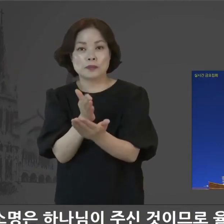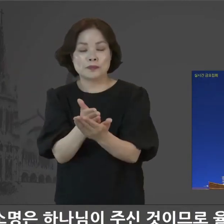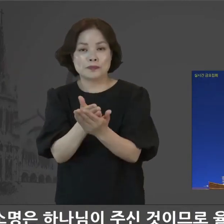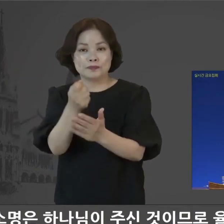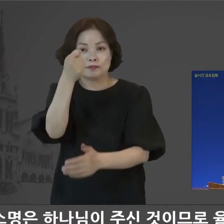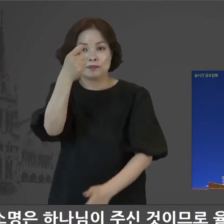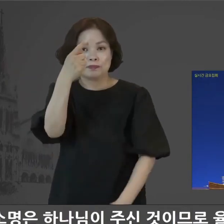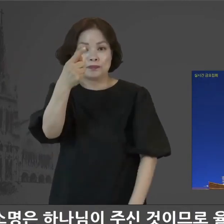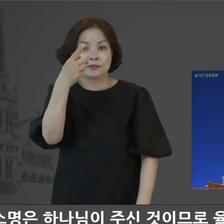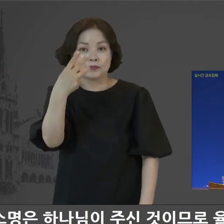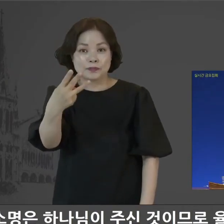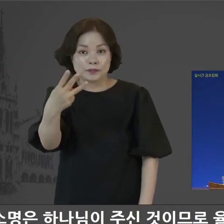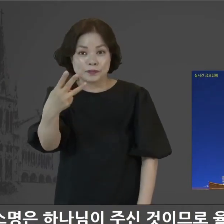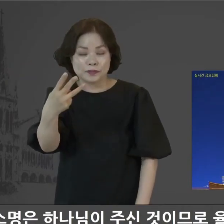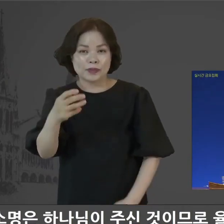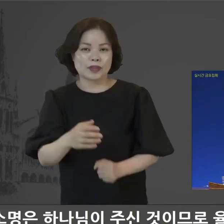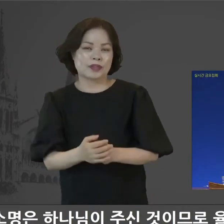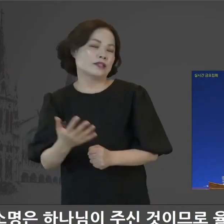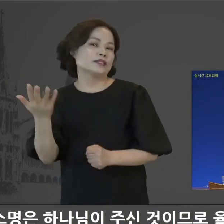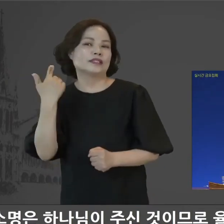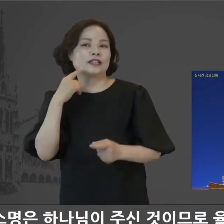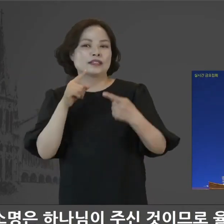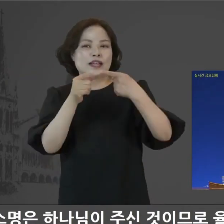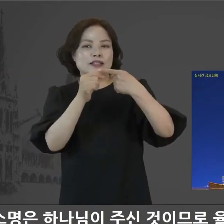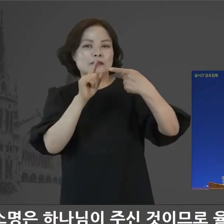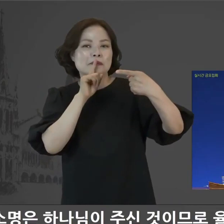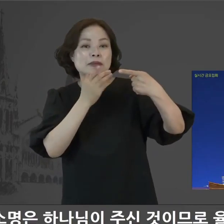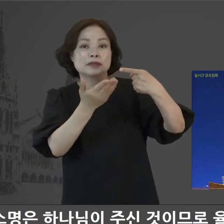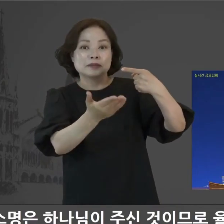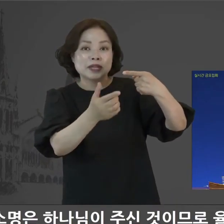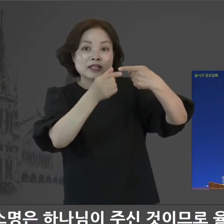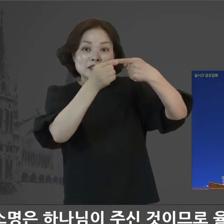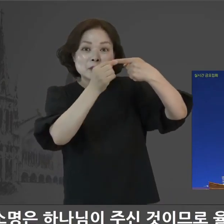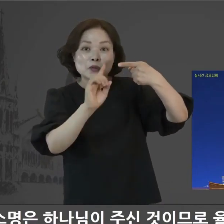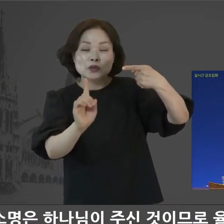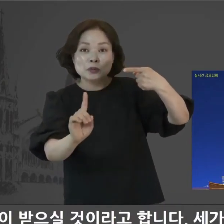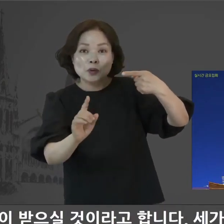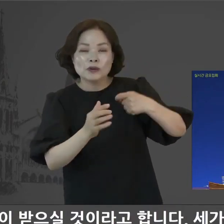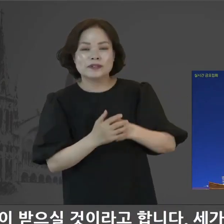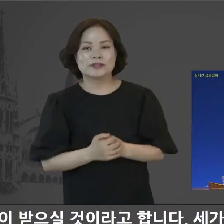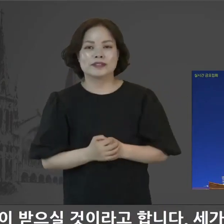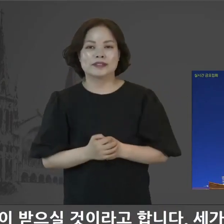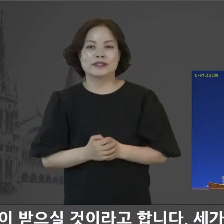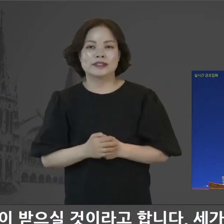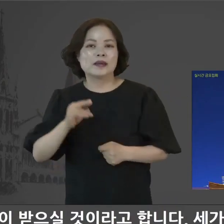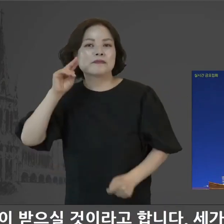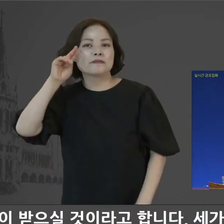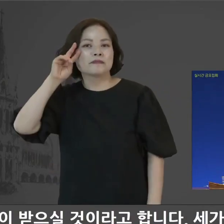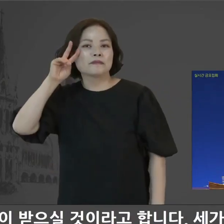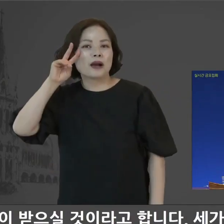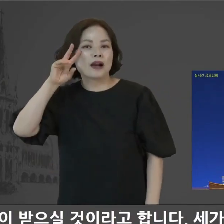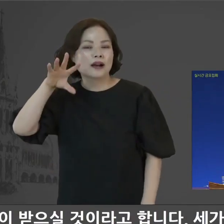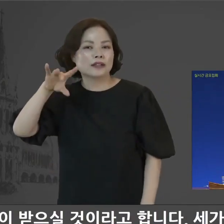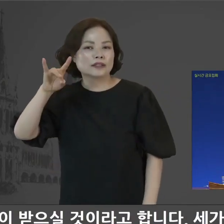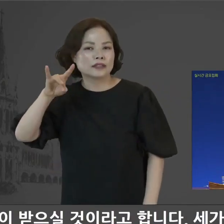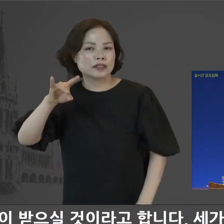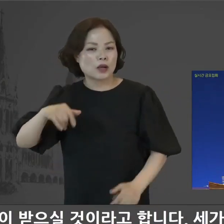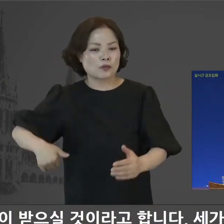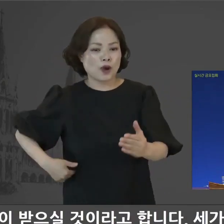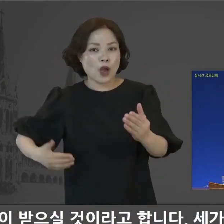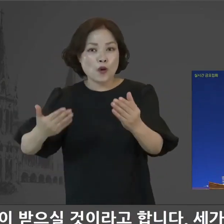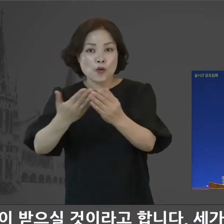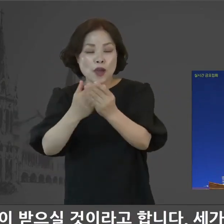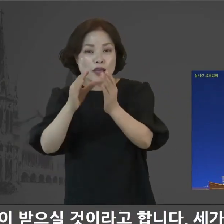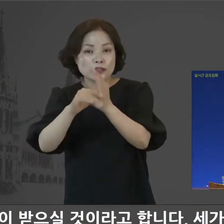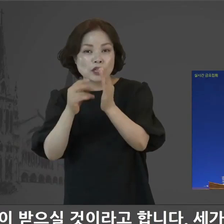하고 있는데 지난주에 이제 하나만 집중할 수 있었습니다. 그 첫 번째가 뭐냐면, 바울이 처음 회심했을 때